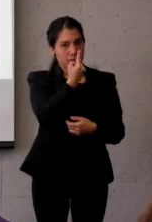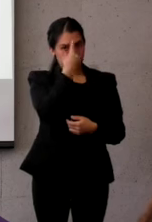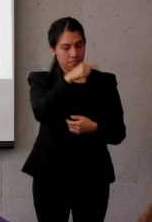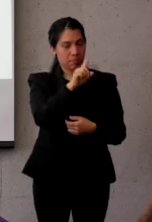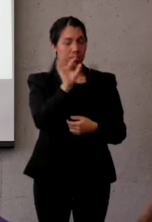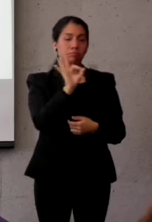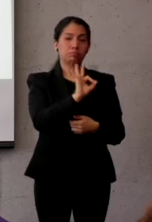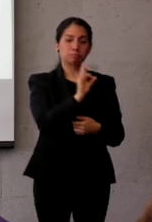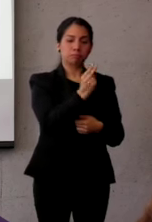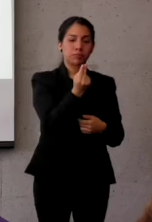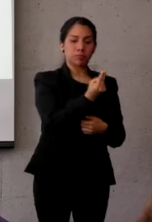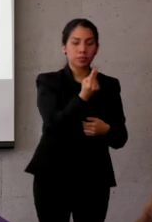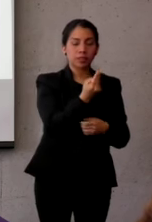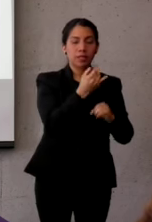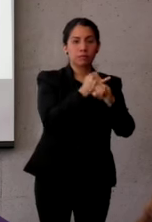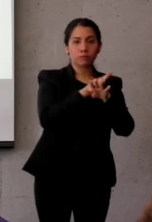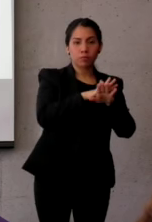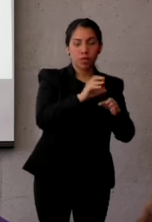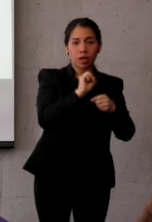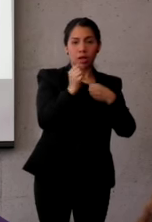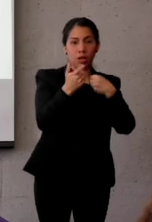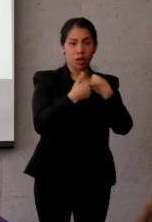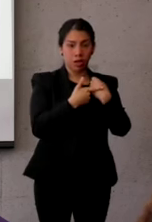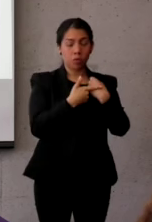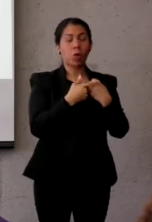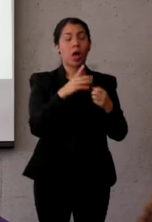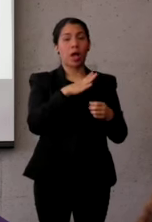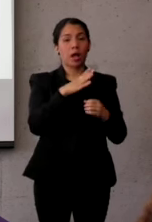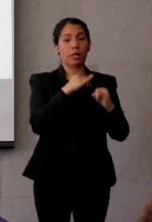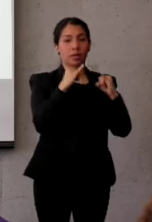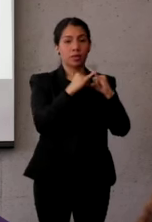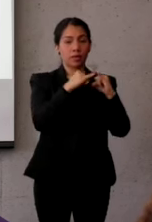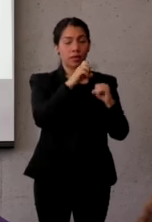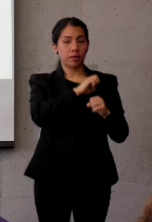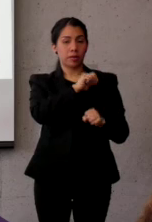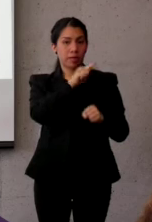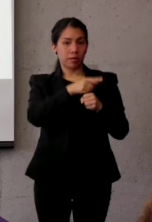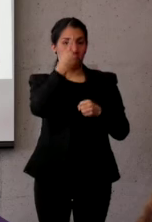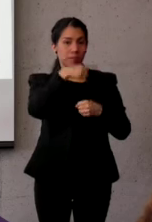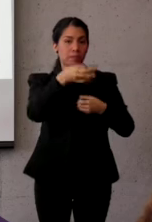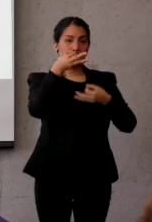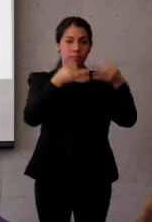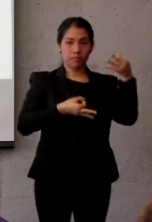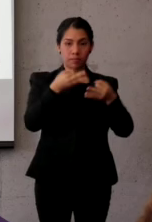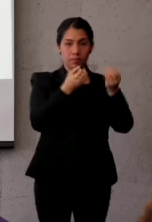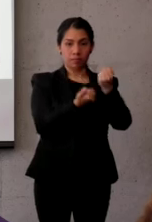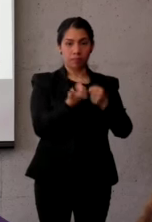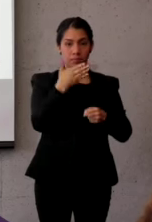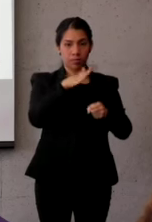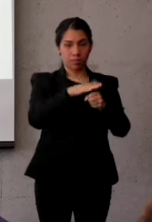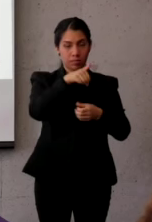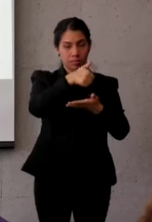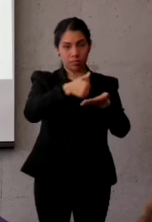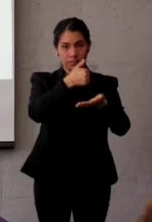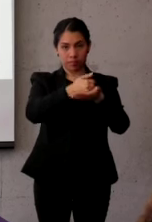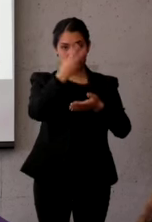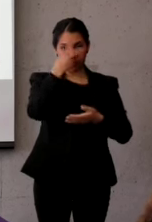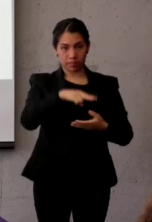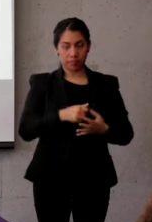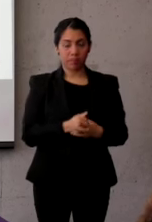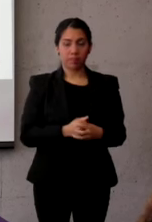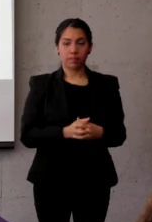continua formación de sus integrantes, cuenta con el Instituto de Especialización en Justicia Administrativa de la Ciudad de